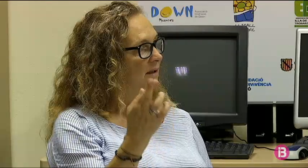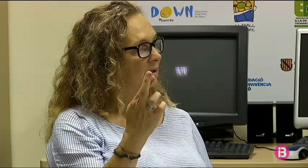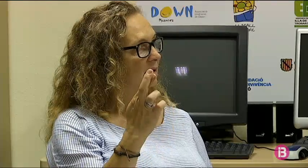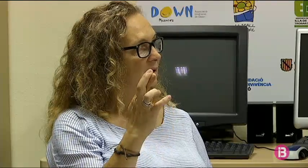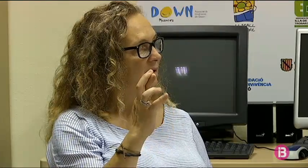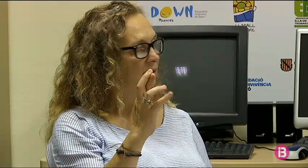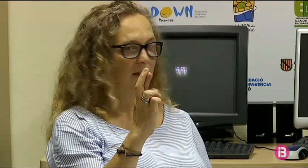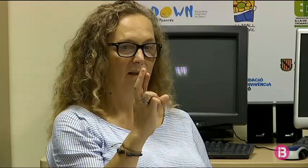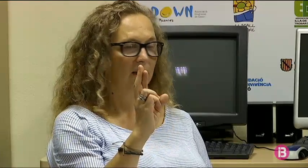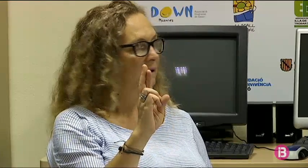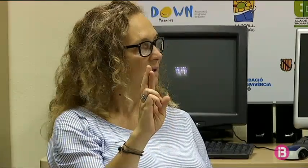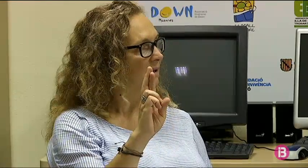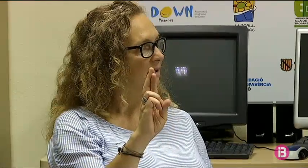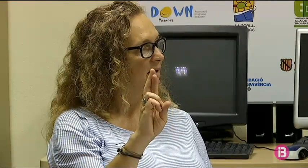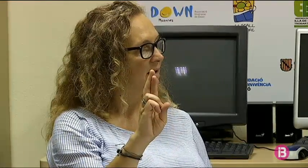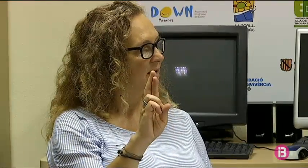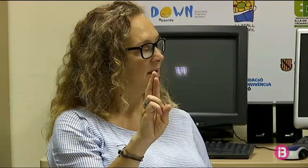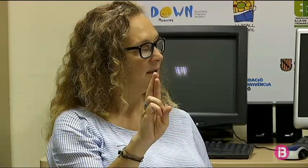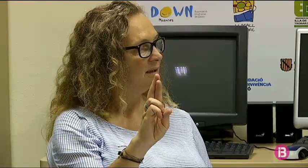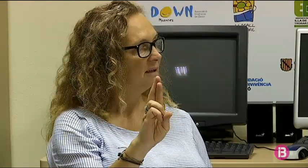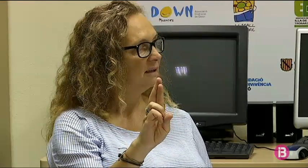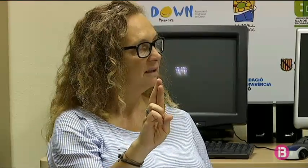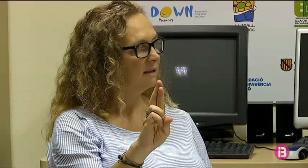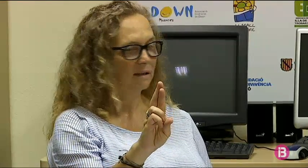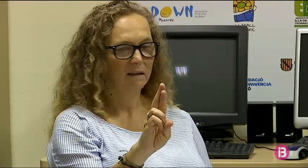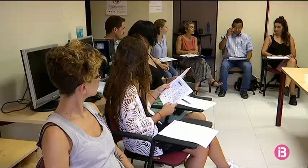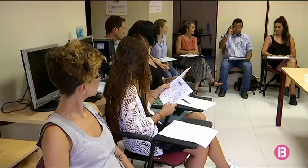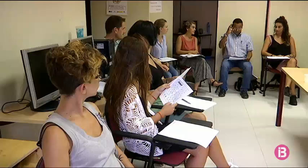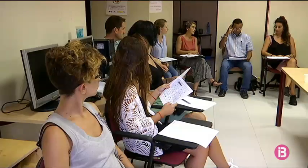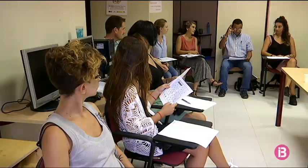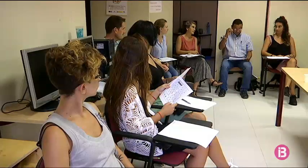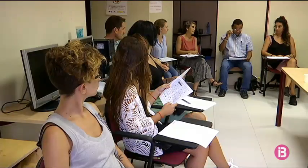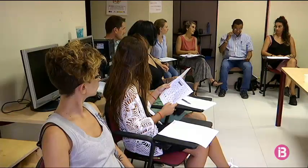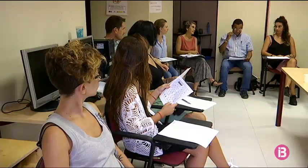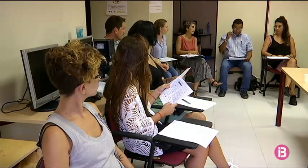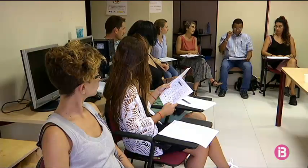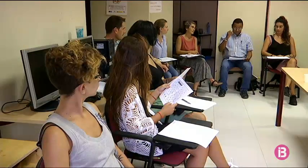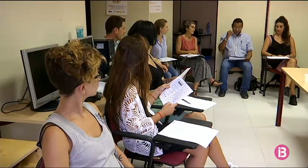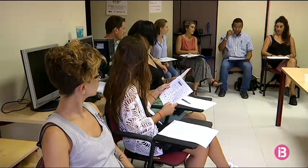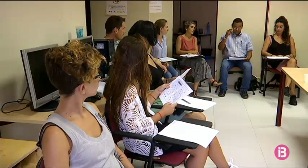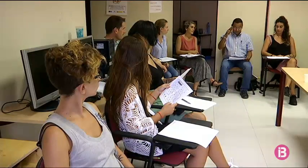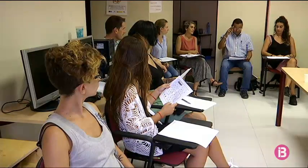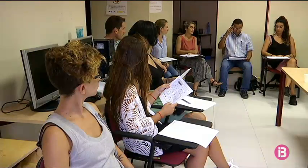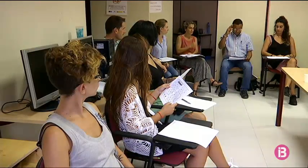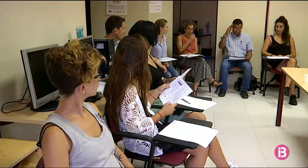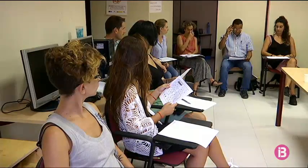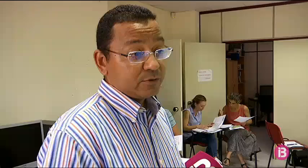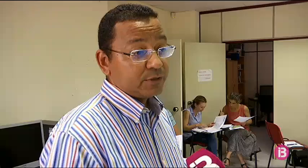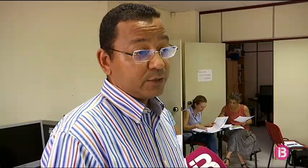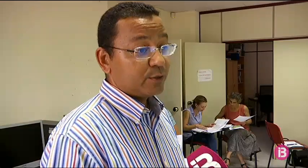a Persones amb Discapacitat de Menorca, que han rebut un curs per part de l'Associació de Persones Sordes de Menorca. Tenemos dentro de